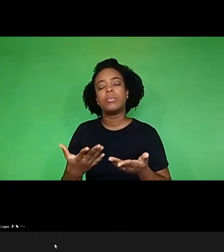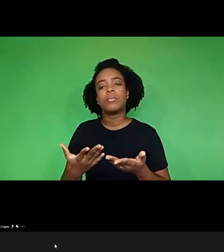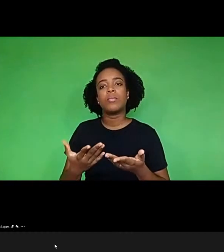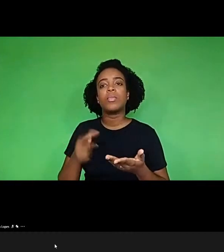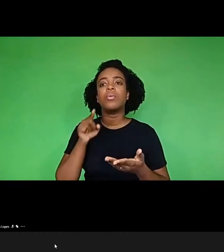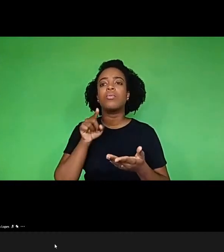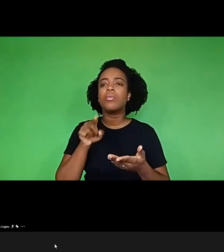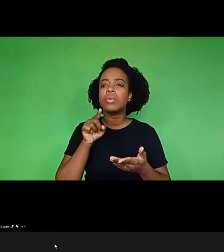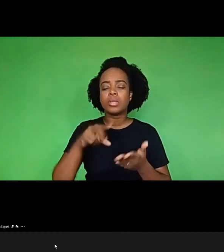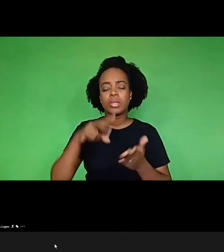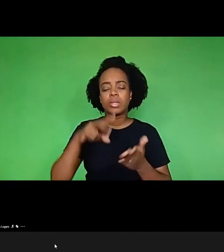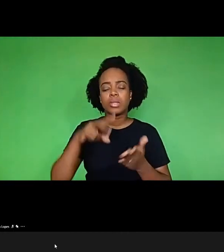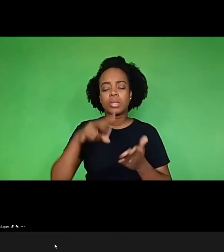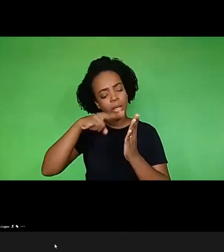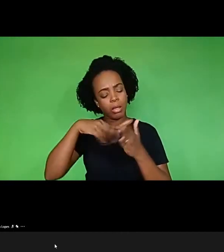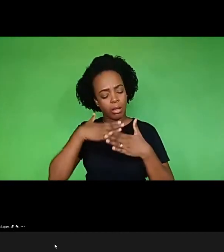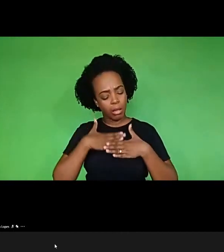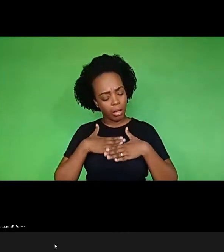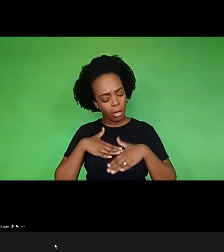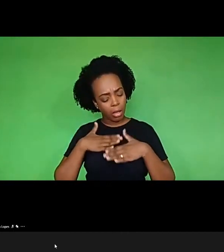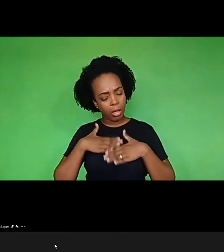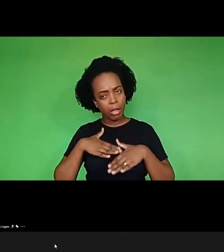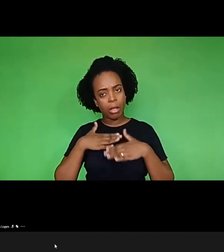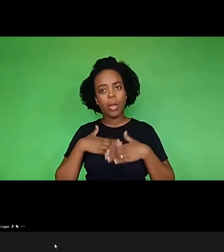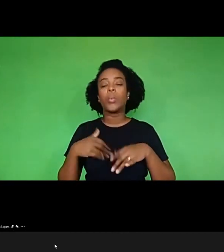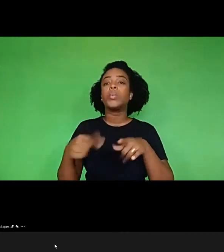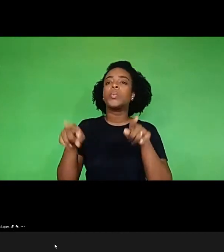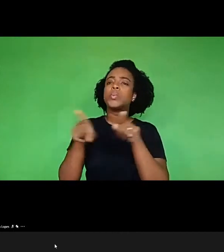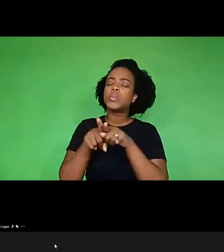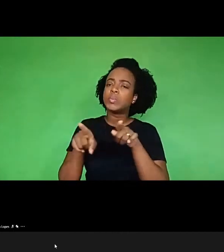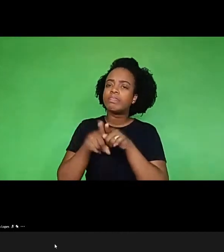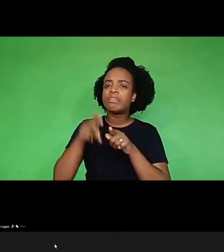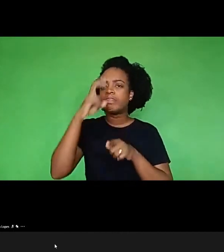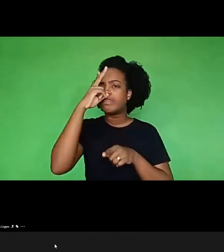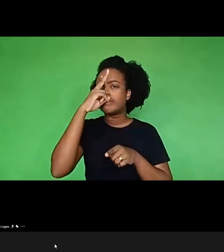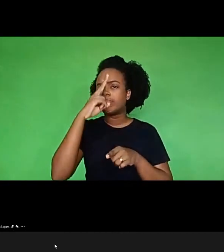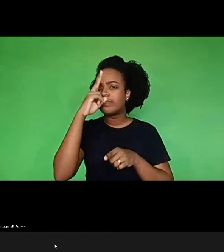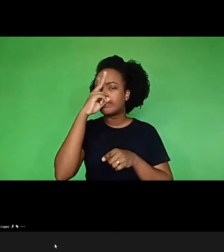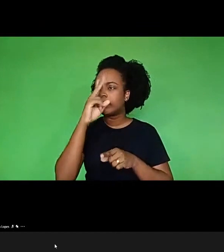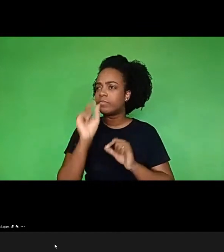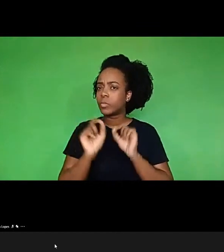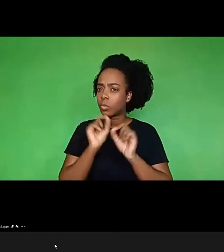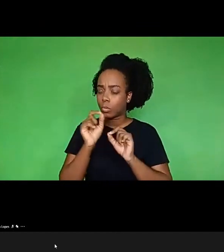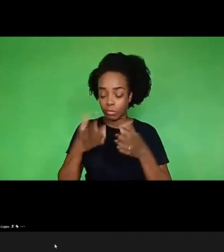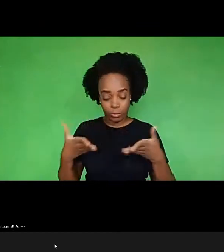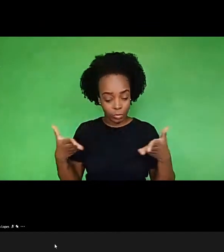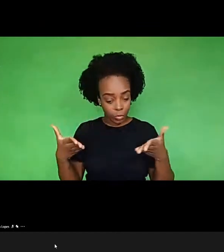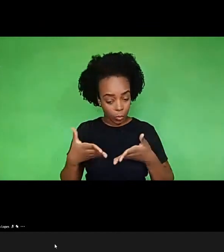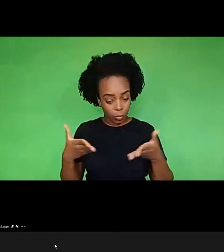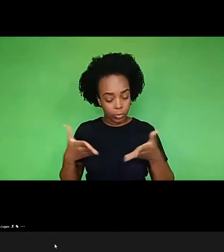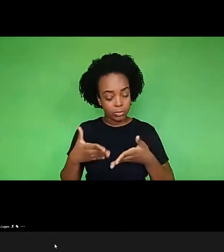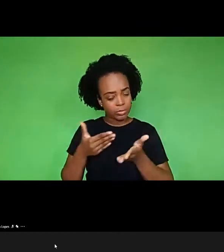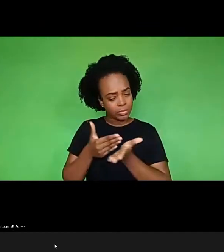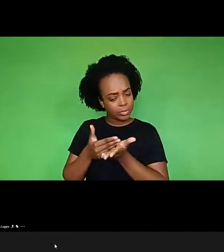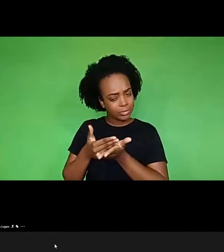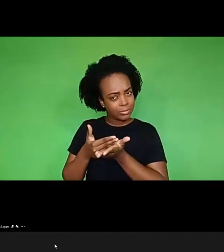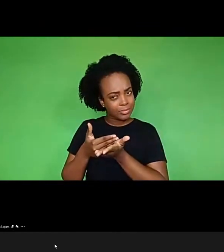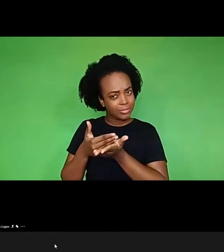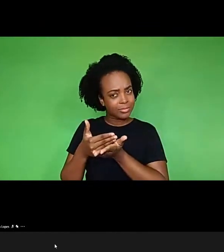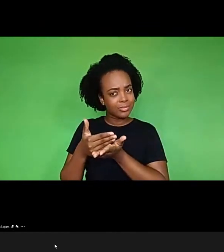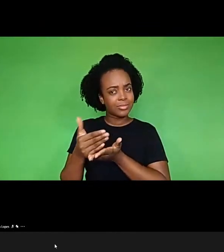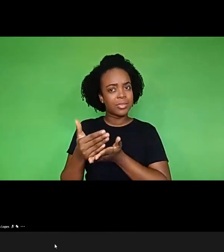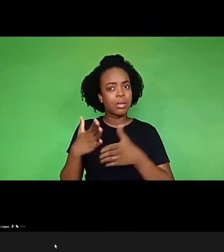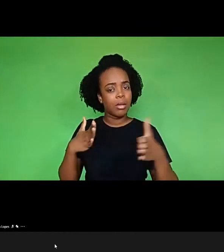com calma, e lembrando que o que está iniciando hoje, e a gente vai até meados